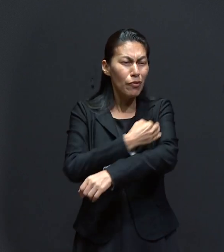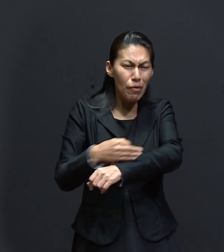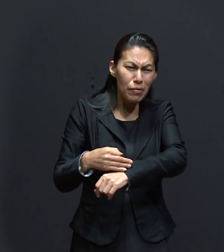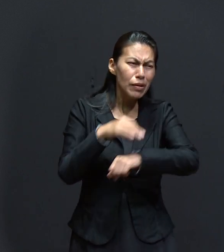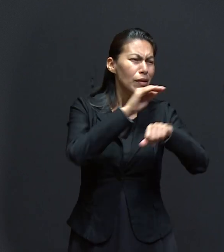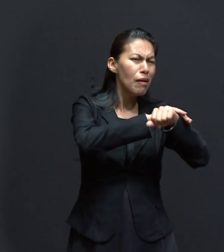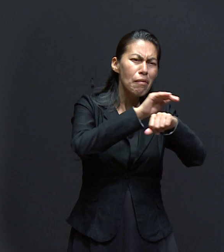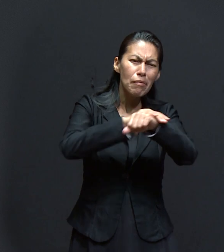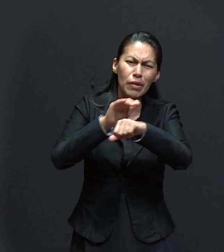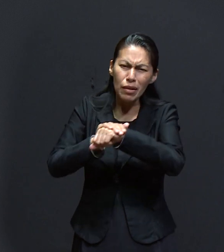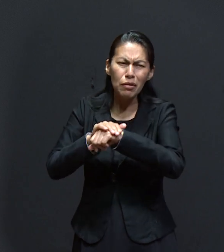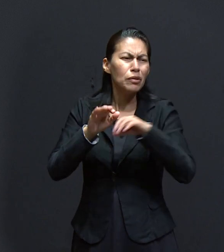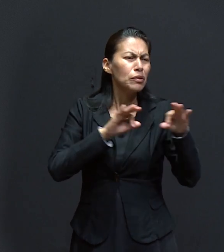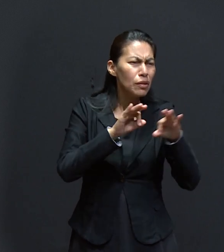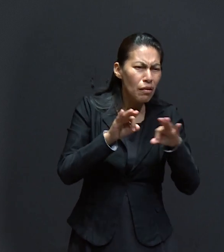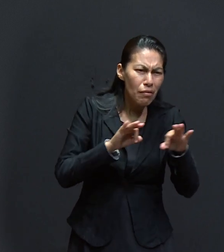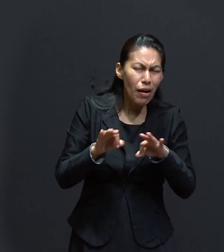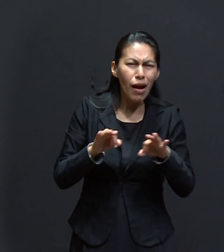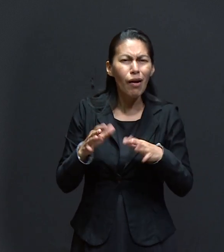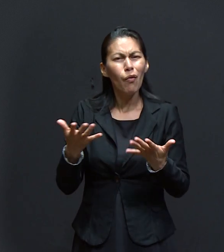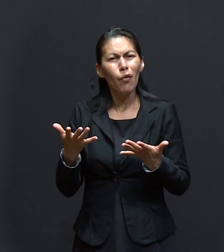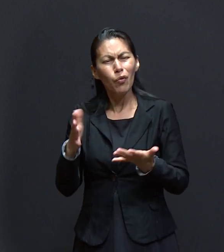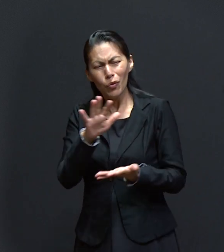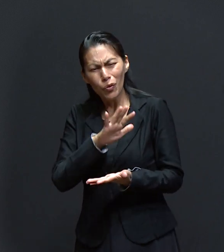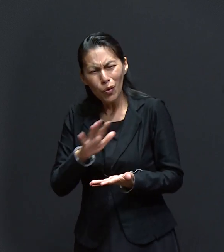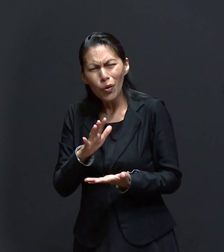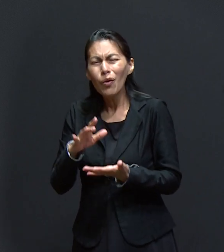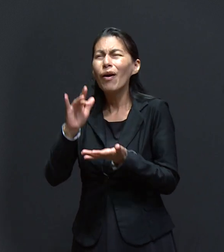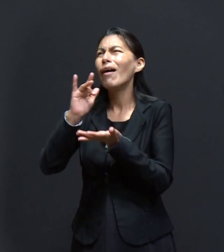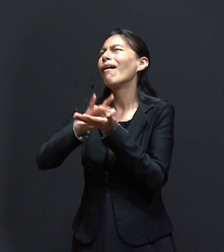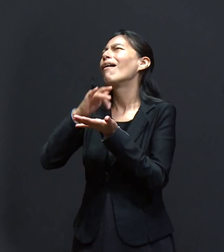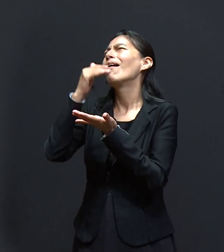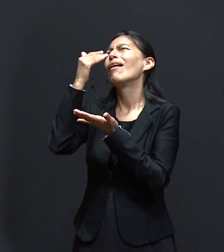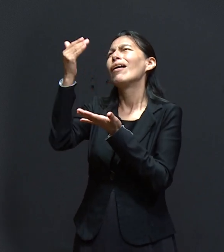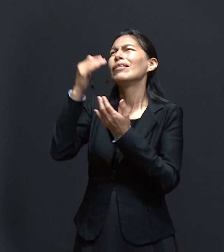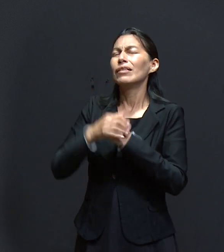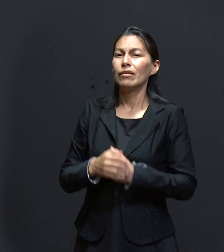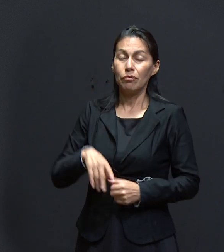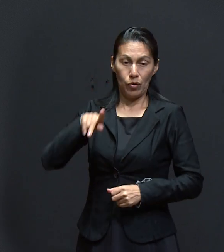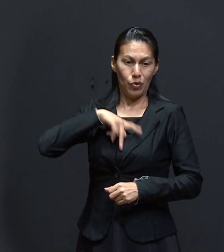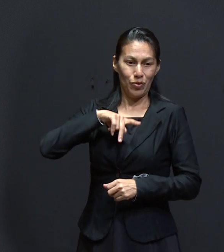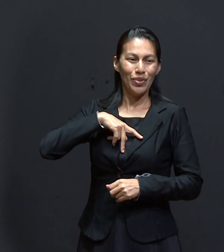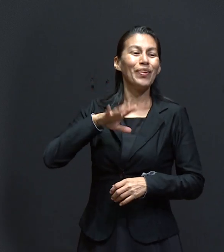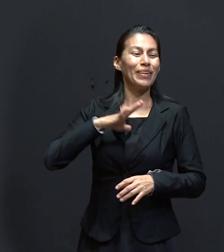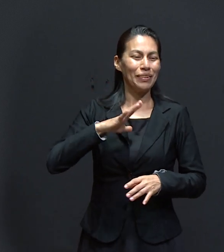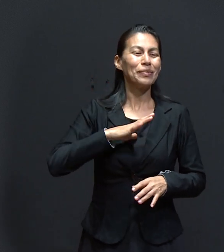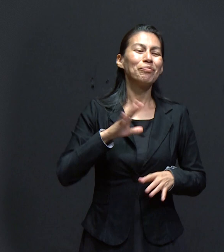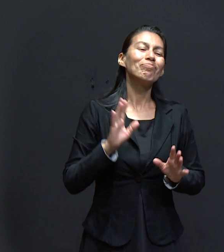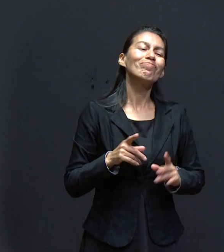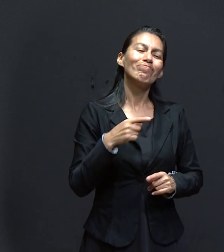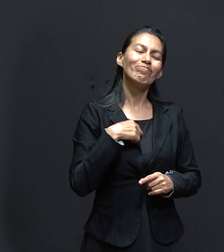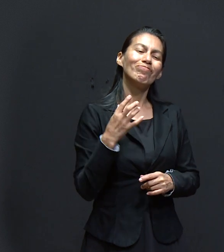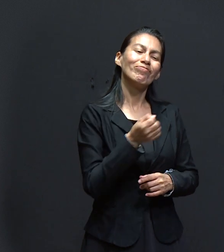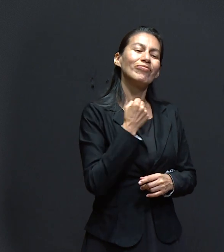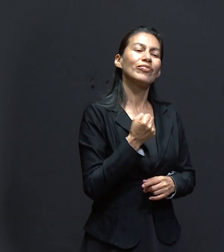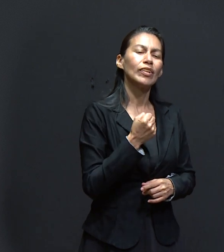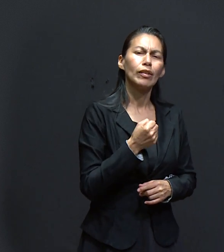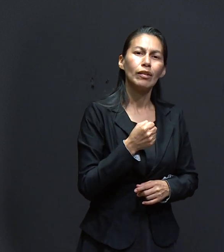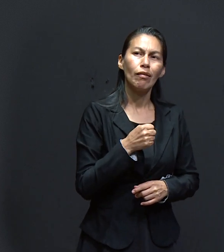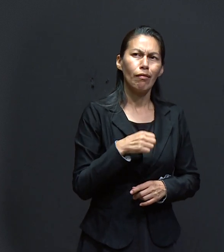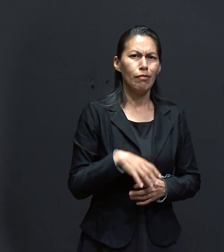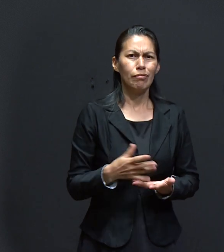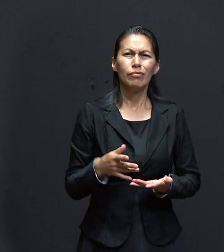tantas cosas podemos ser por familia por amigos por oportunidades de trabajar es todo no podemos decir que es por